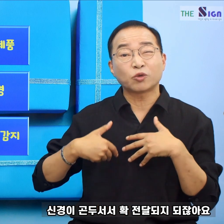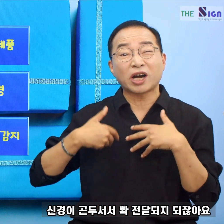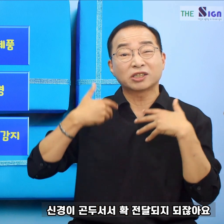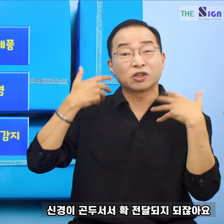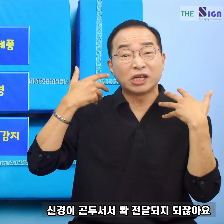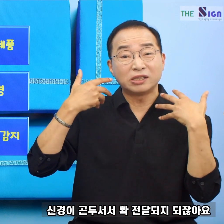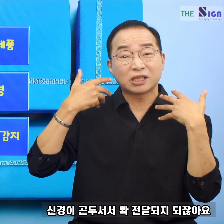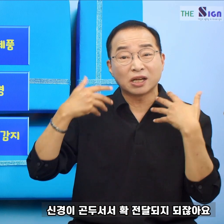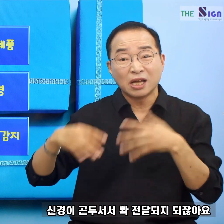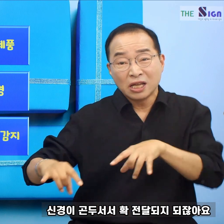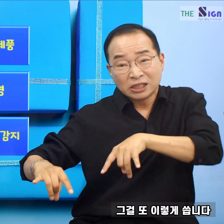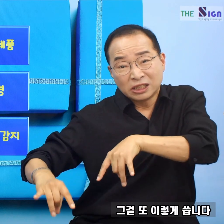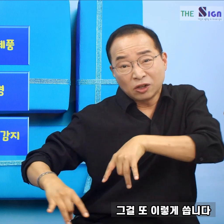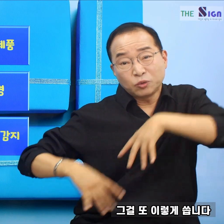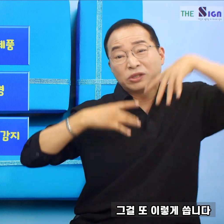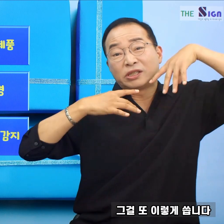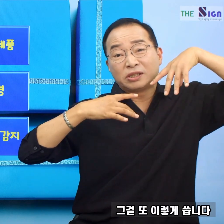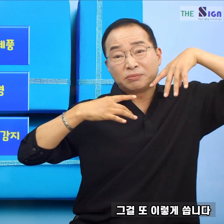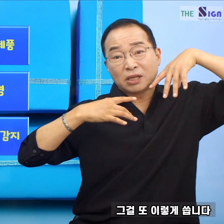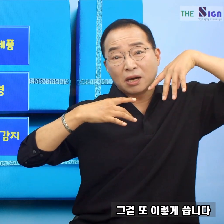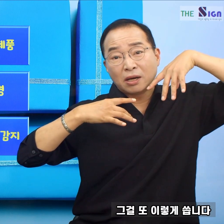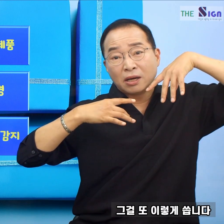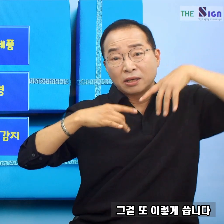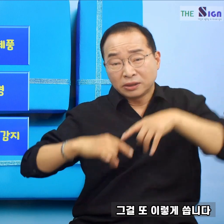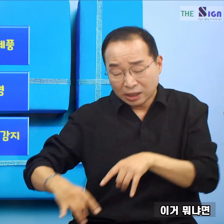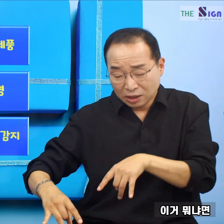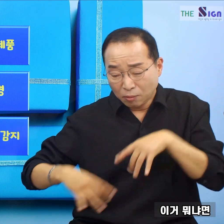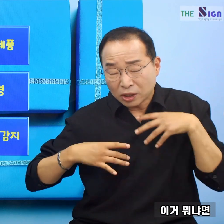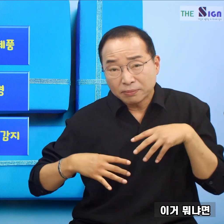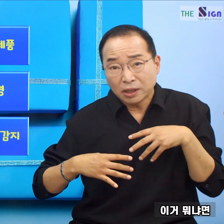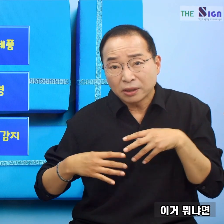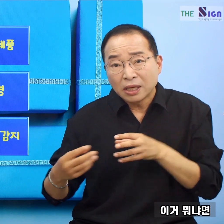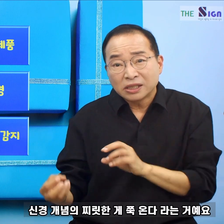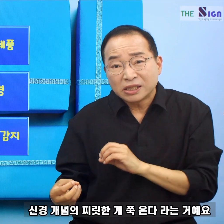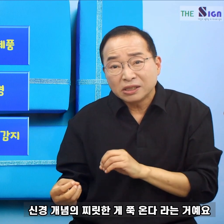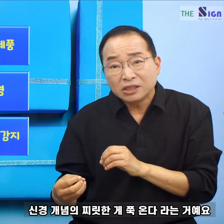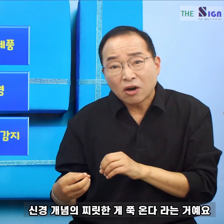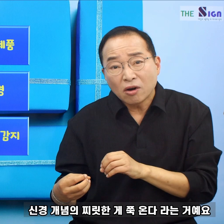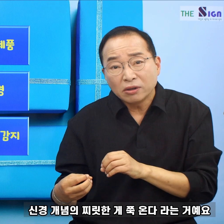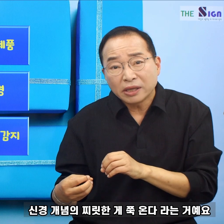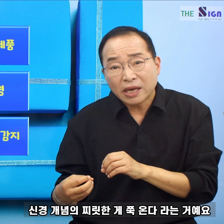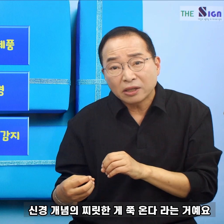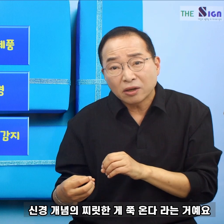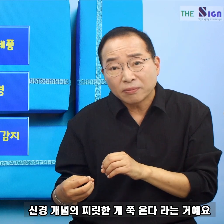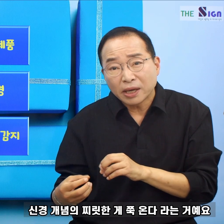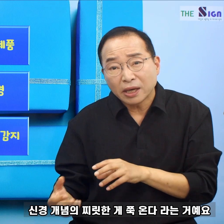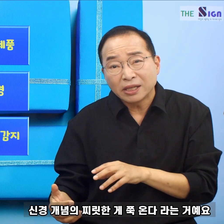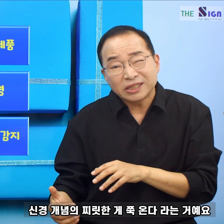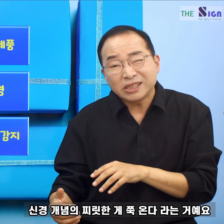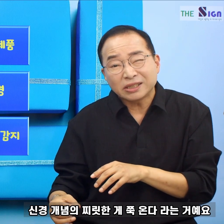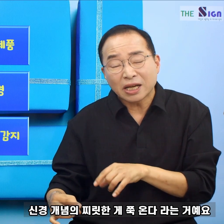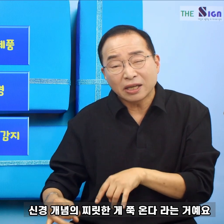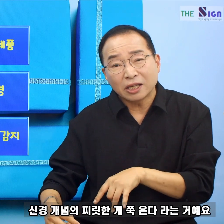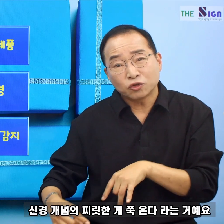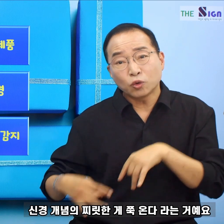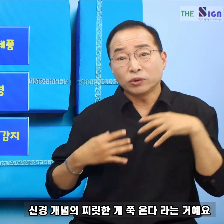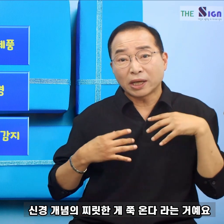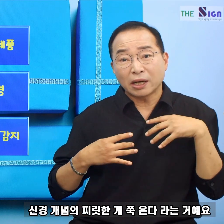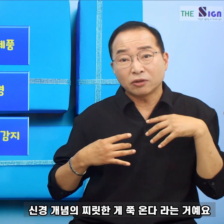확 전달되잖아요. 그걸 또 이렇게 씁니다. 자, 이건 뭐냐면 신경 개념에 찌릿한 게 쭉 온다라는